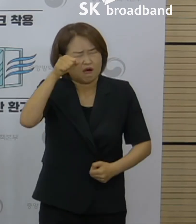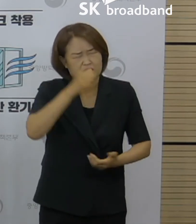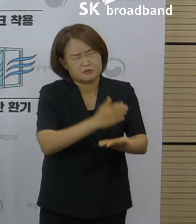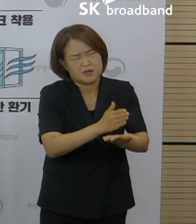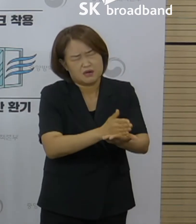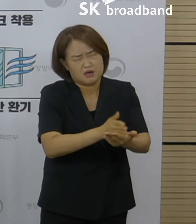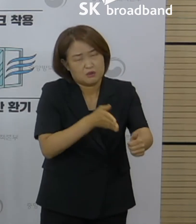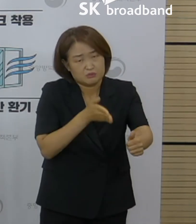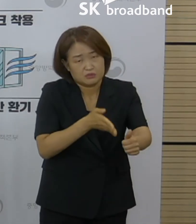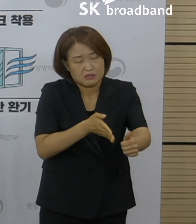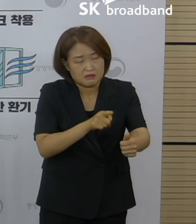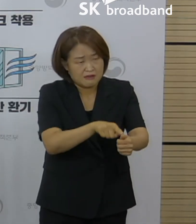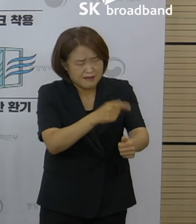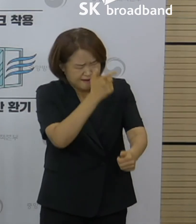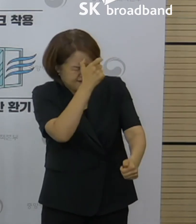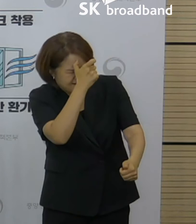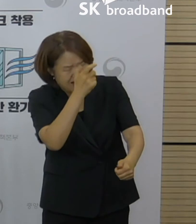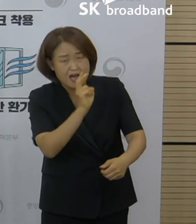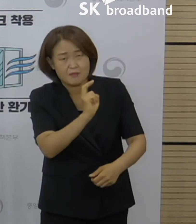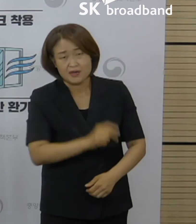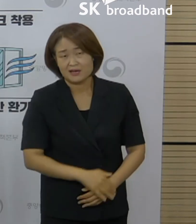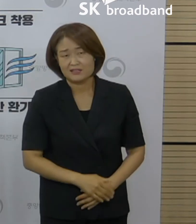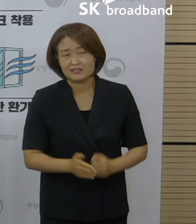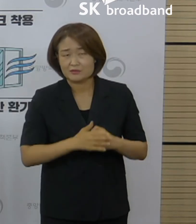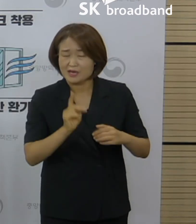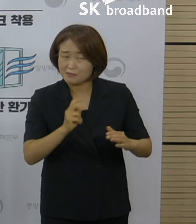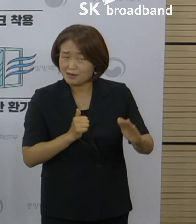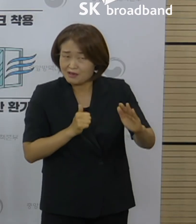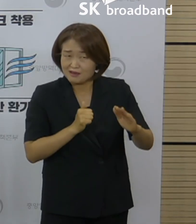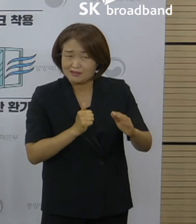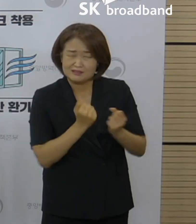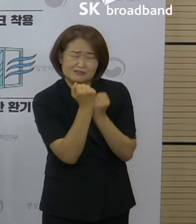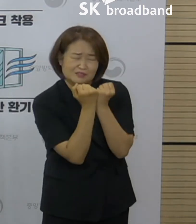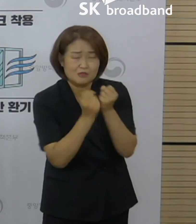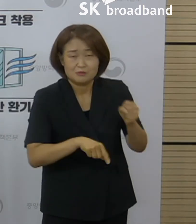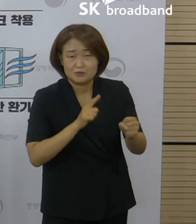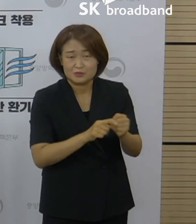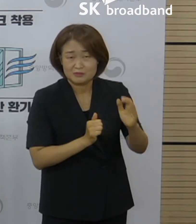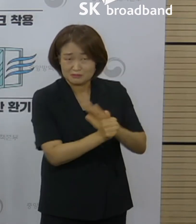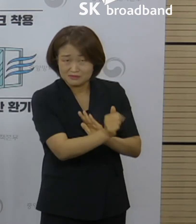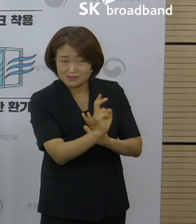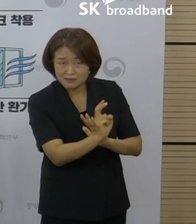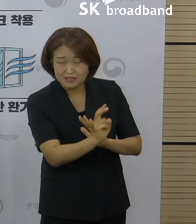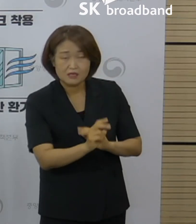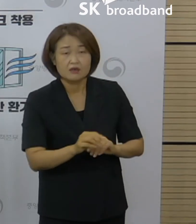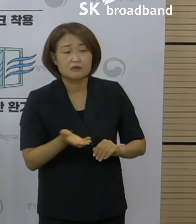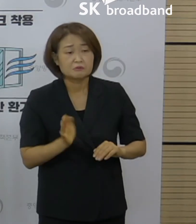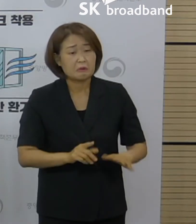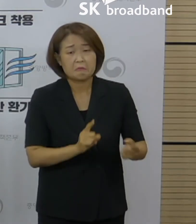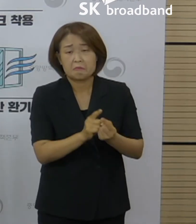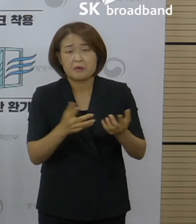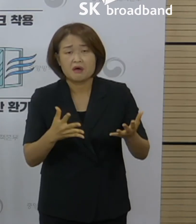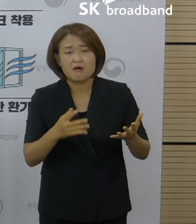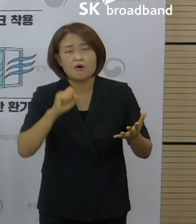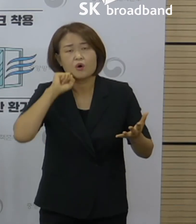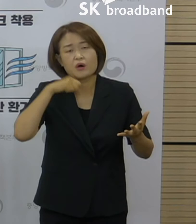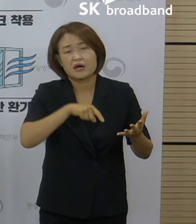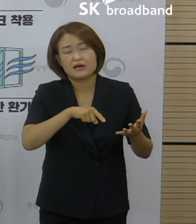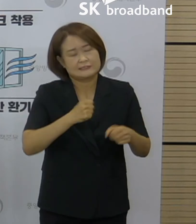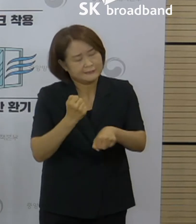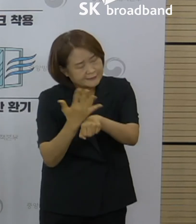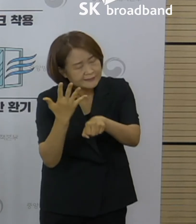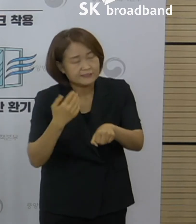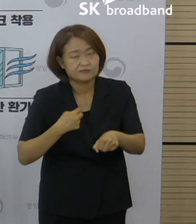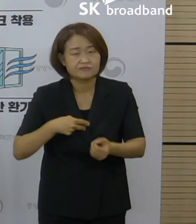밝혀서 설득을 하러 방문하러 가게 된 부분입니다. 그럼에도 만남이 이루어지지 않아서 담화문을